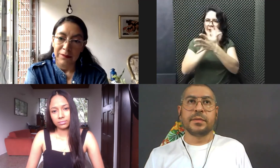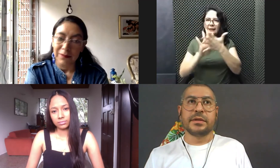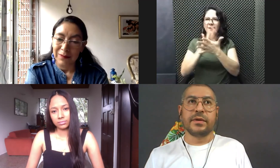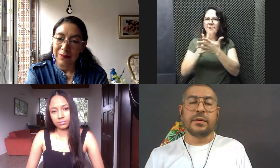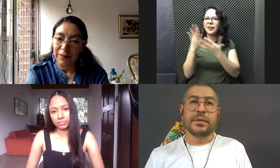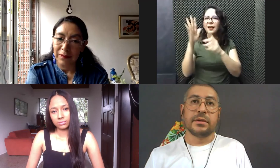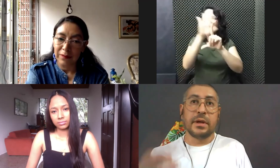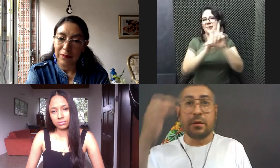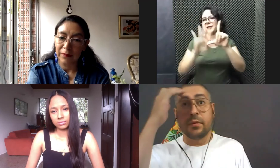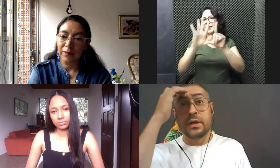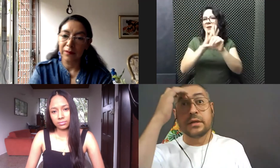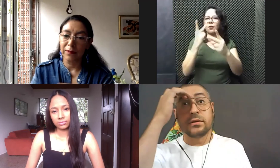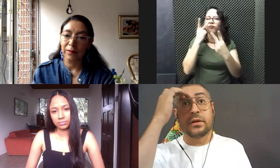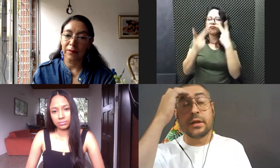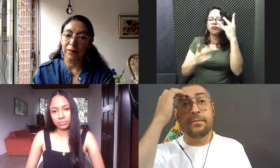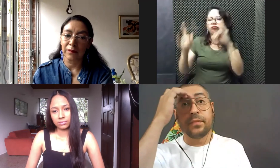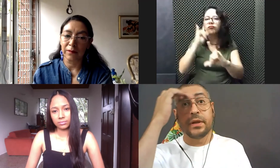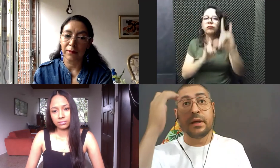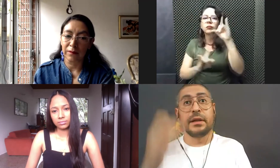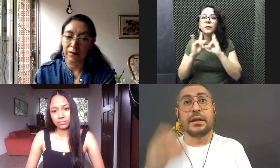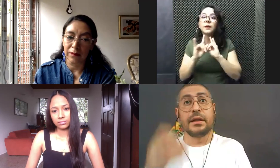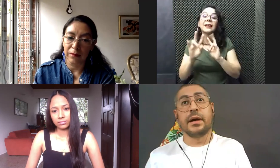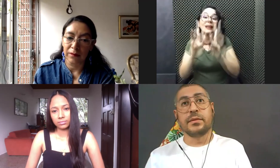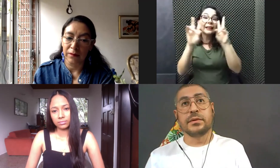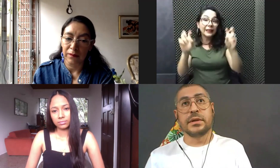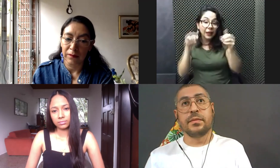caso específico, pues con la comunidad sorda,